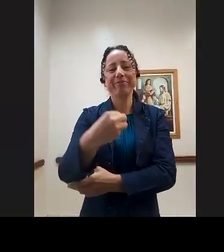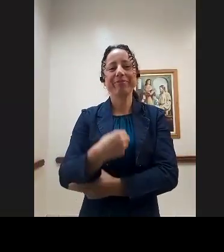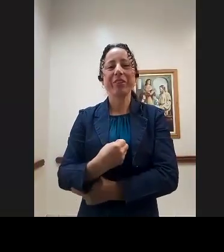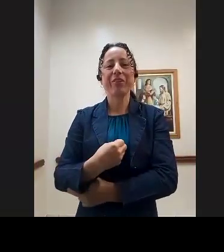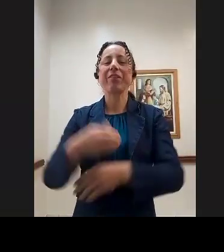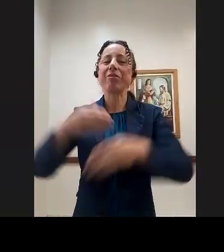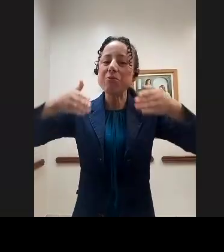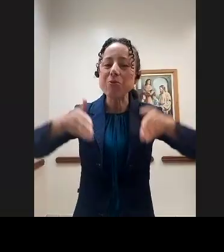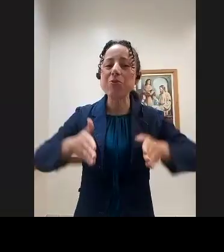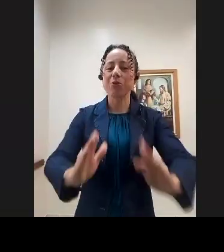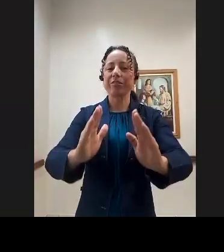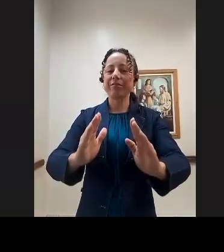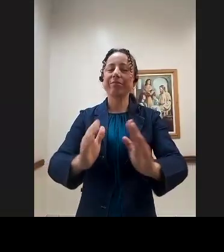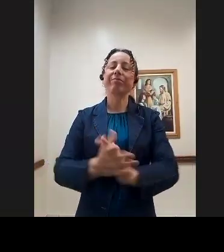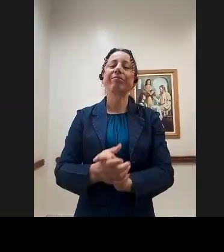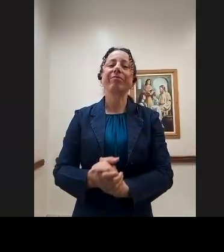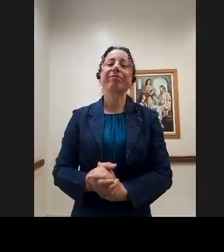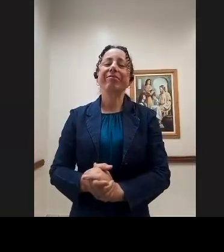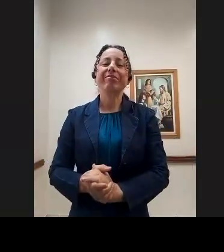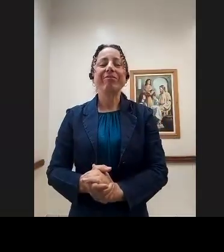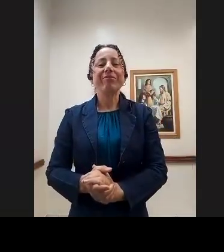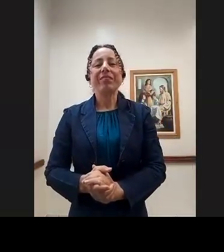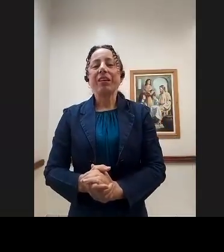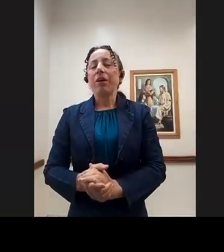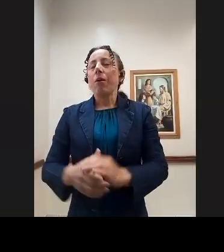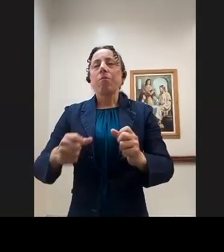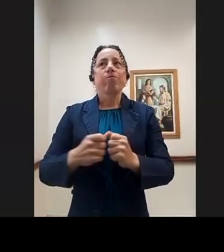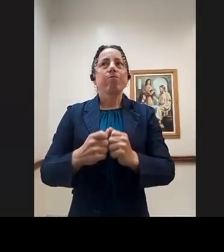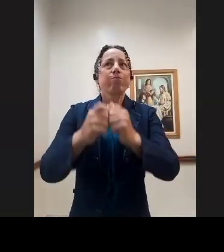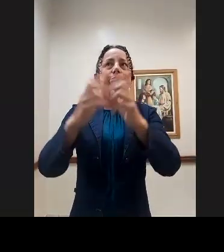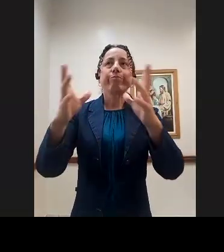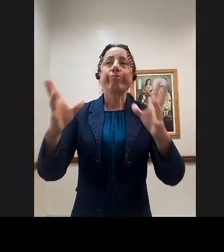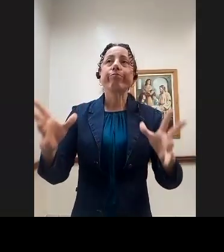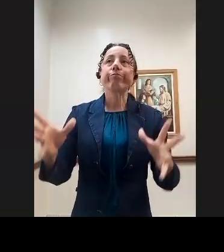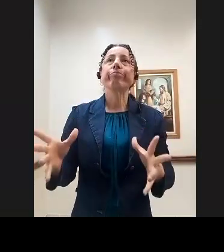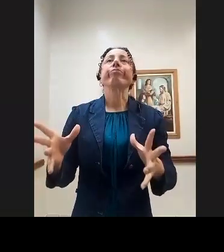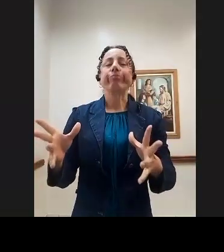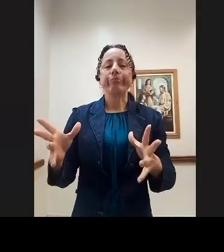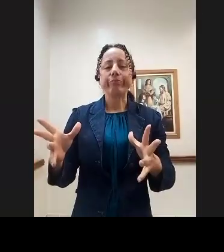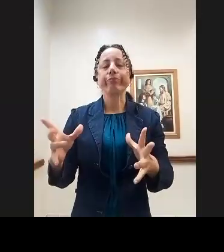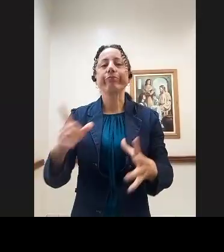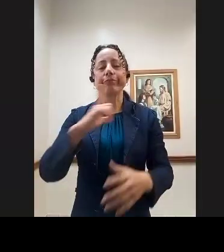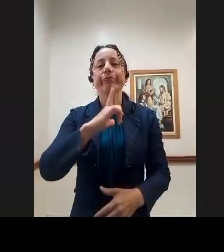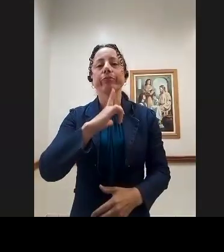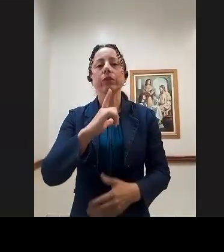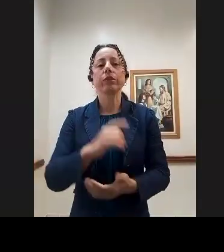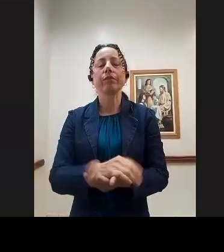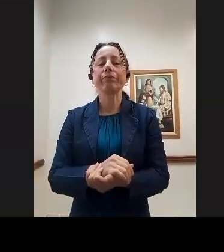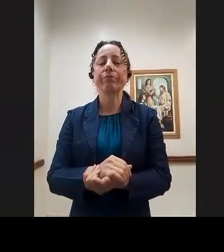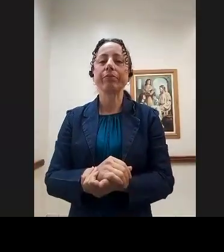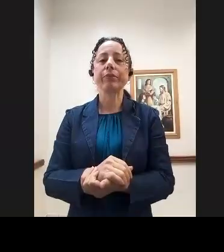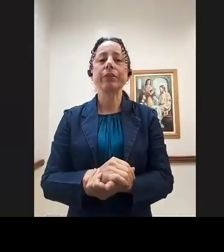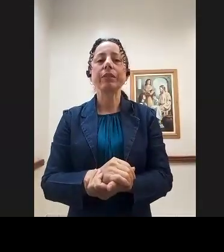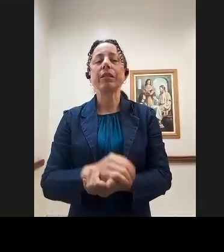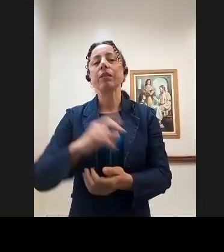nasceu, né? E realmente foi um grande milagre na nossa vida, o nascimento do Júnior, depois o nascimento da Bela também. E